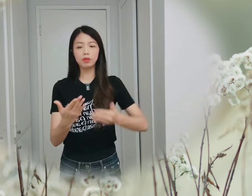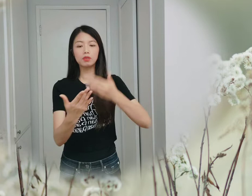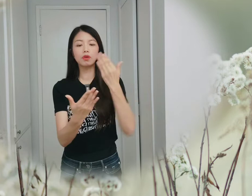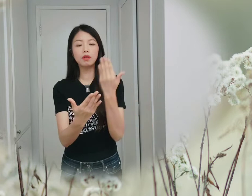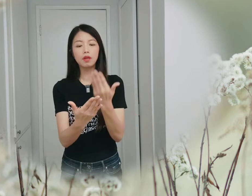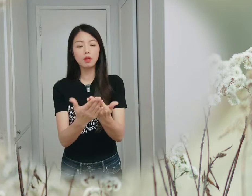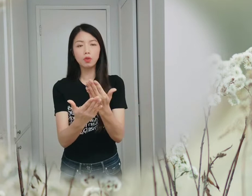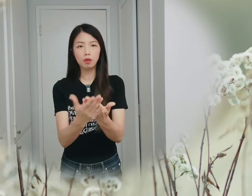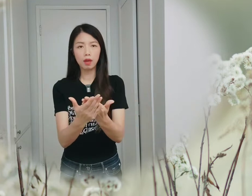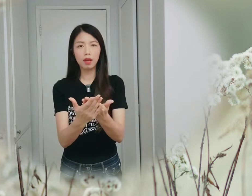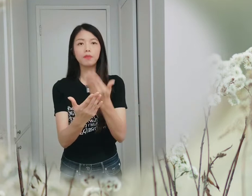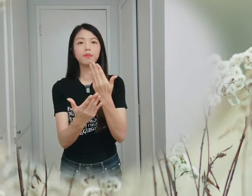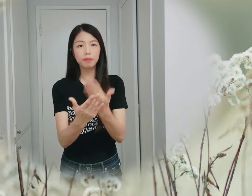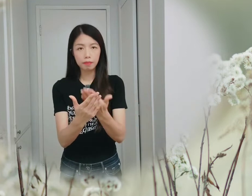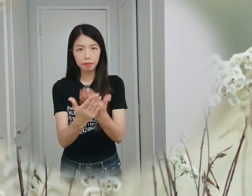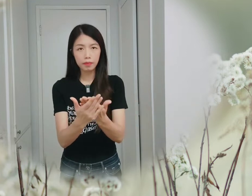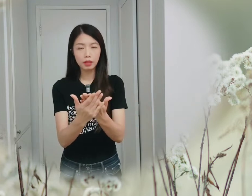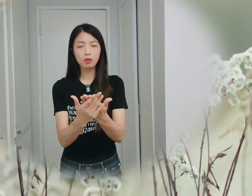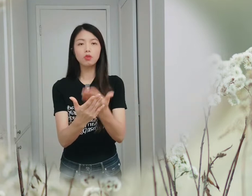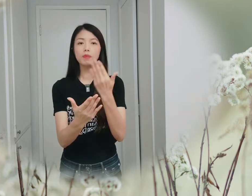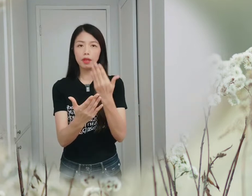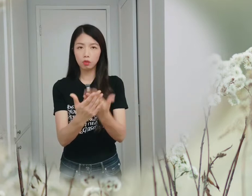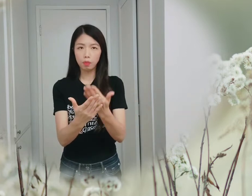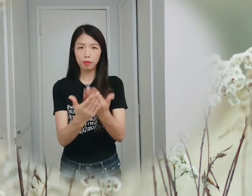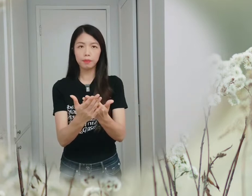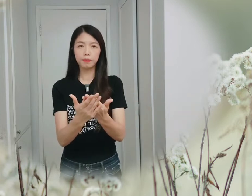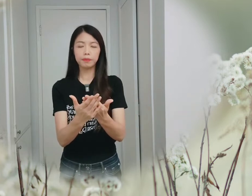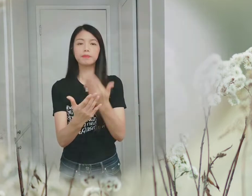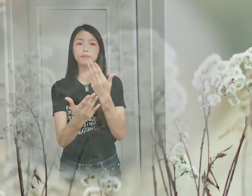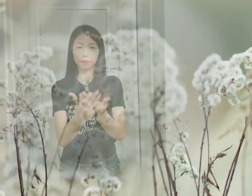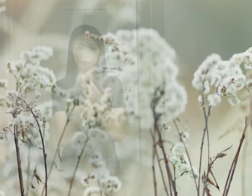되는데 부탁소는 손을 이렇게 탁탁 쳐주시면 돼요. 두 번.